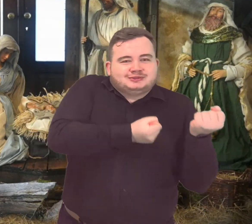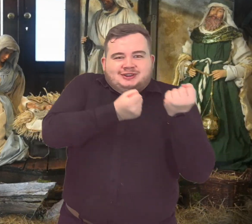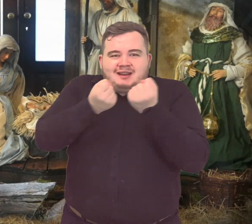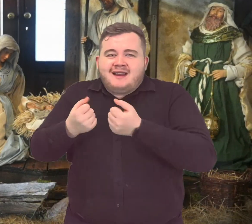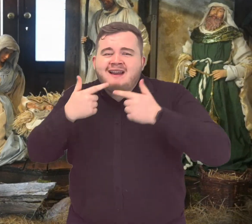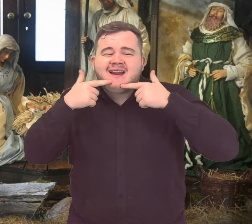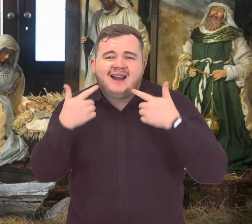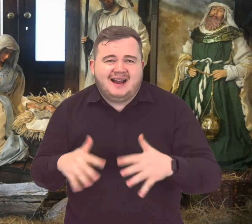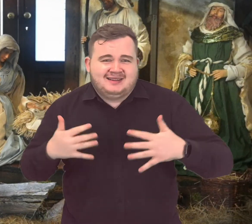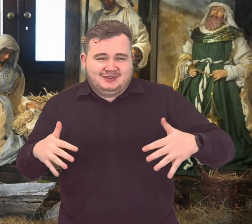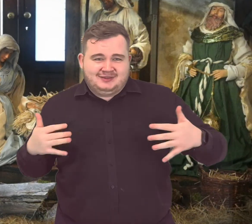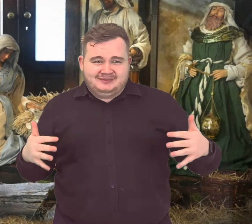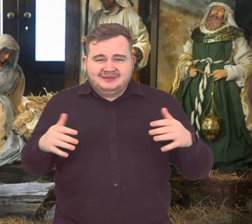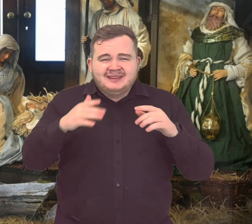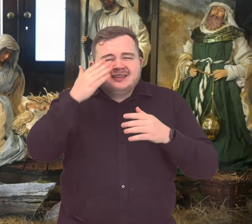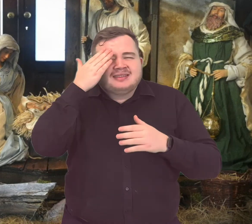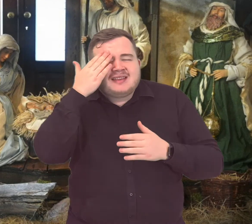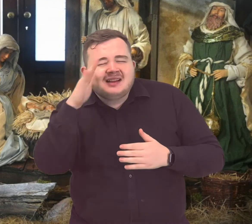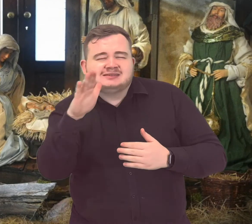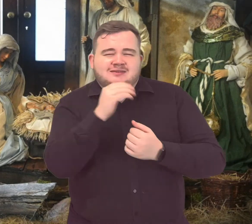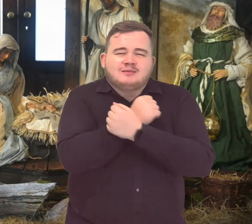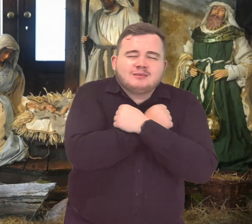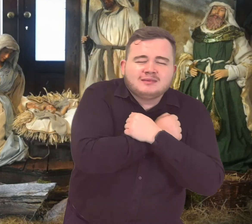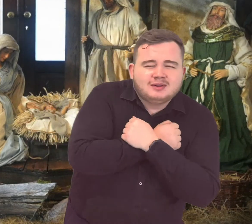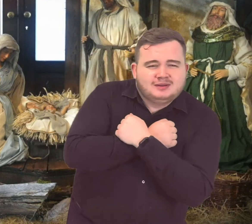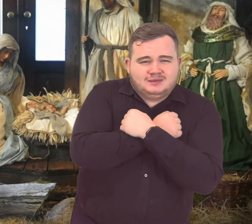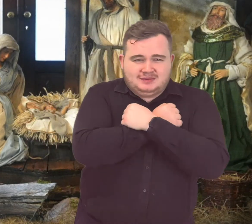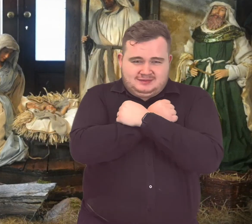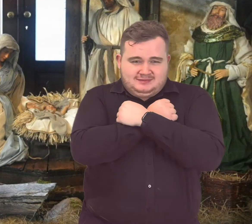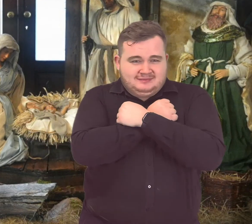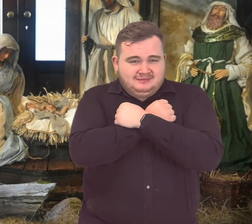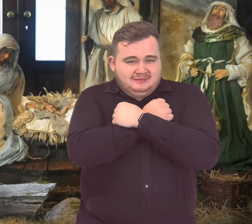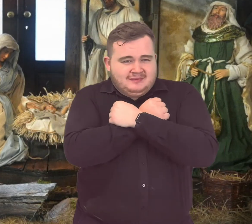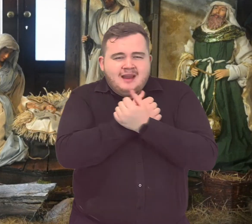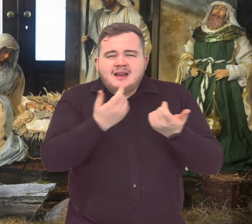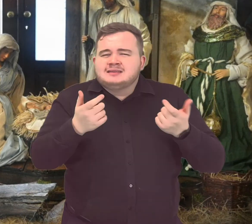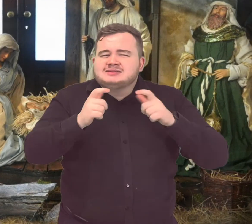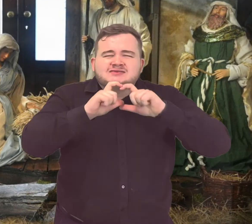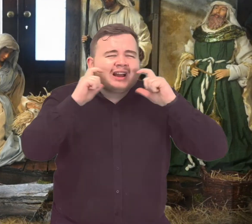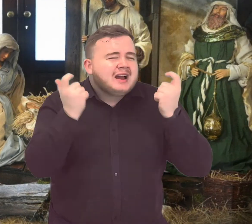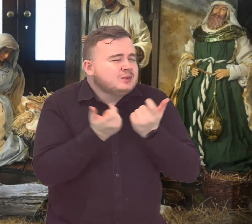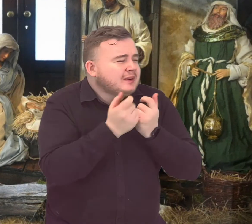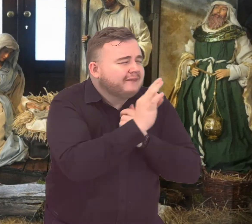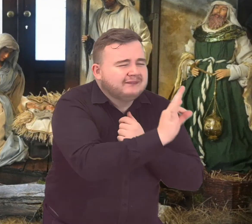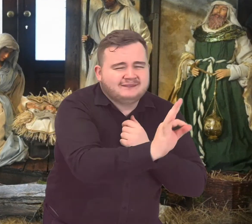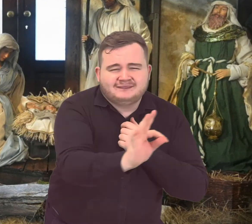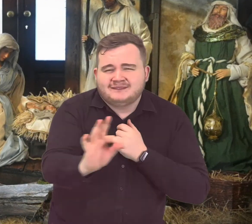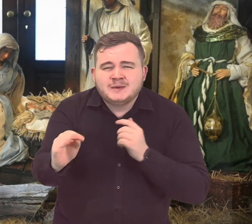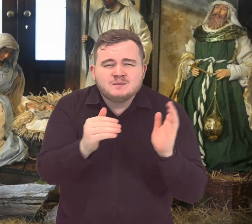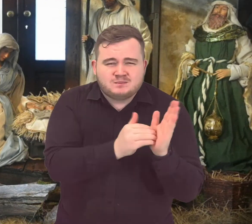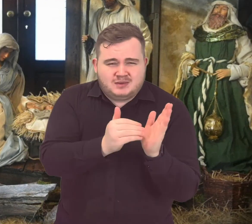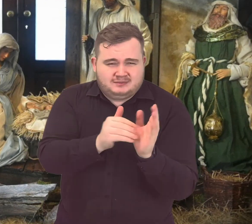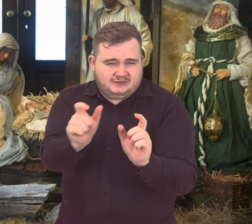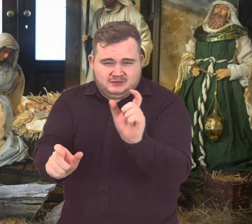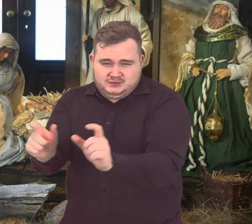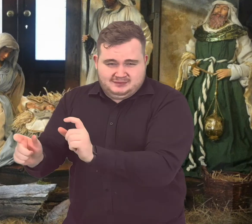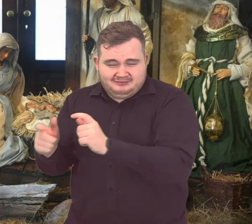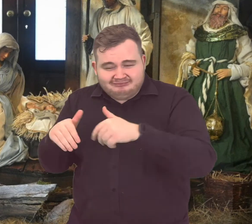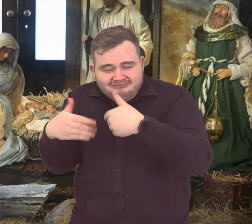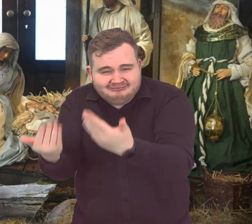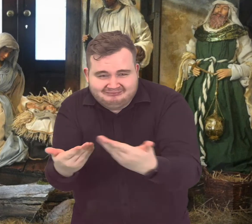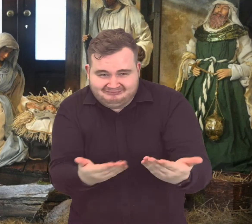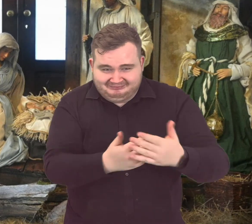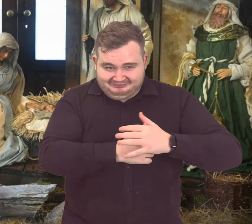radości, nadziei, miłości i tego wszystkiego, co każdemu z nas jest potrzebne. Tak